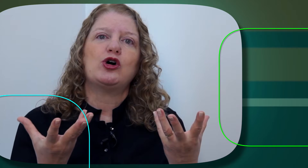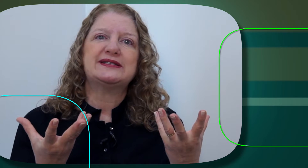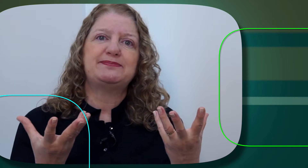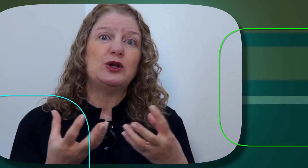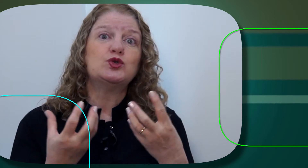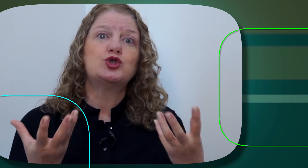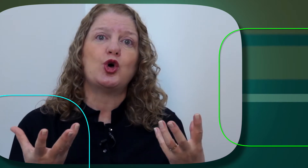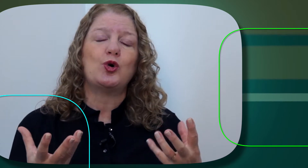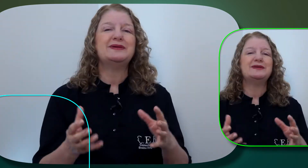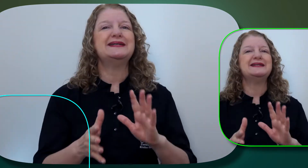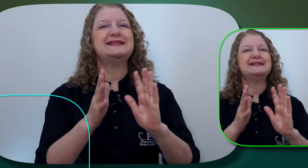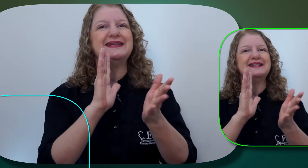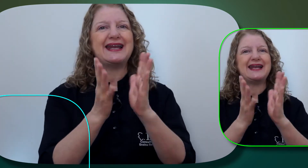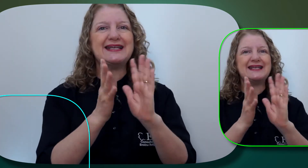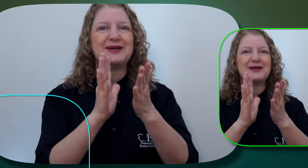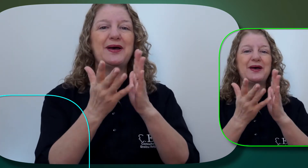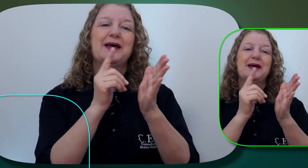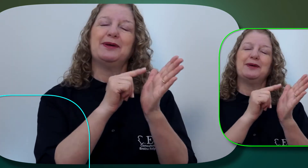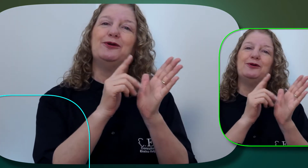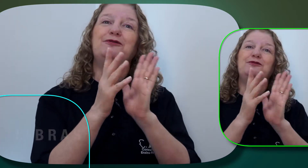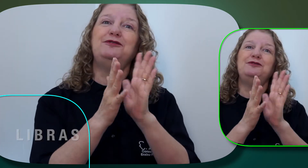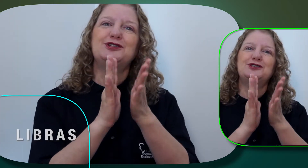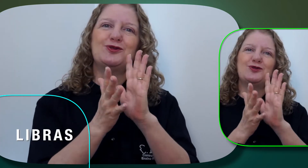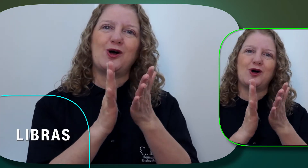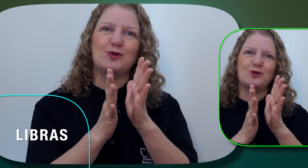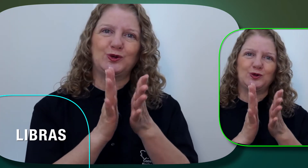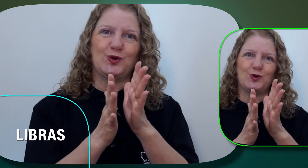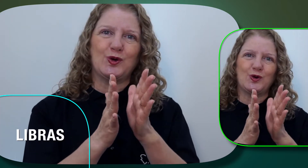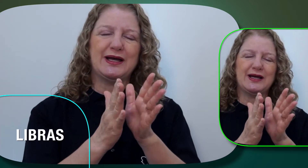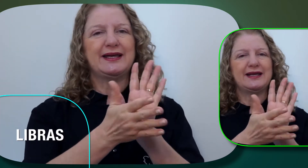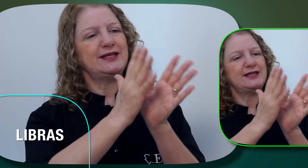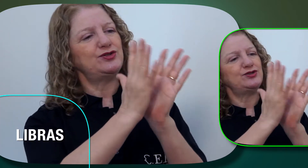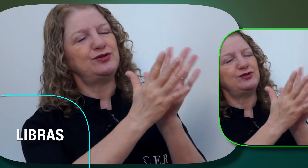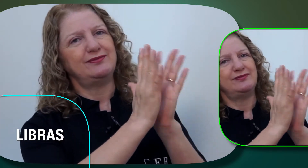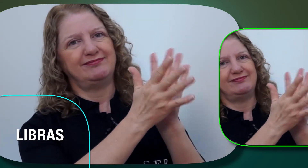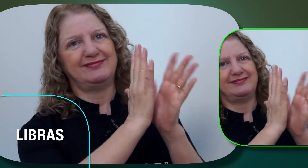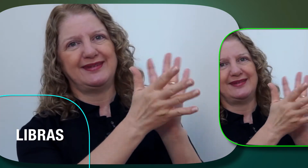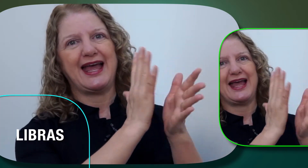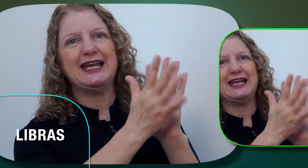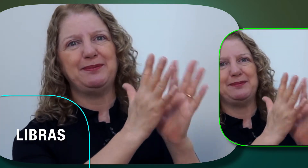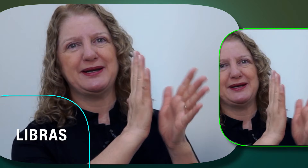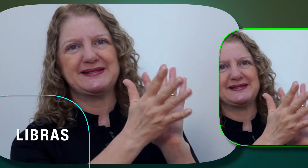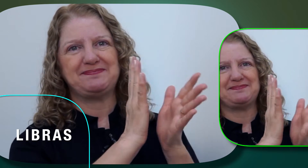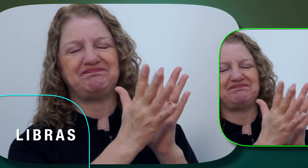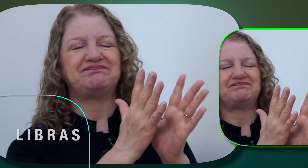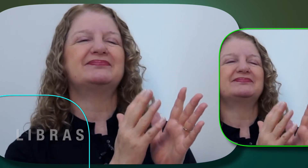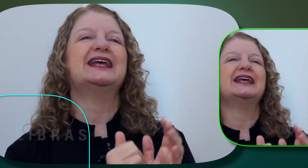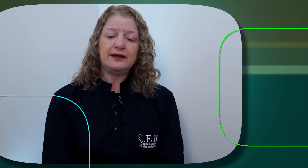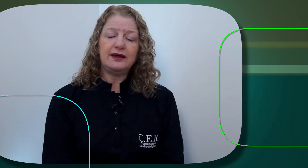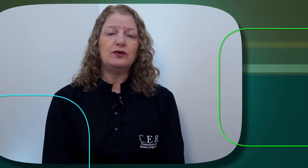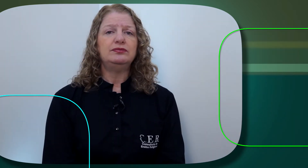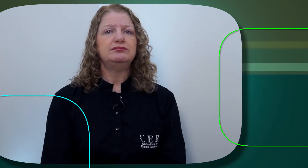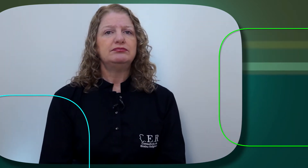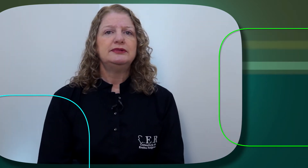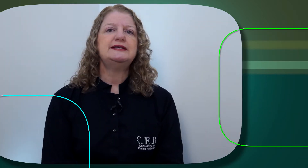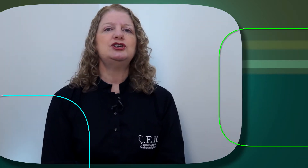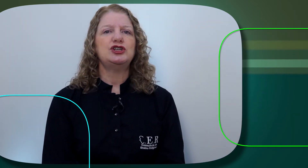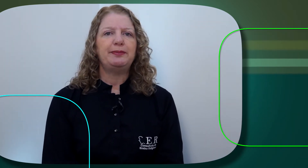voz, pelo som, mas eles se interessam pelo visual motor. Isso é Libras. Eu decidi aprender